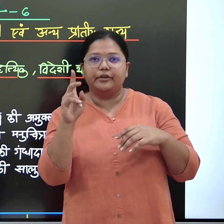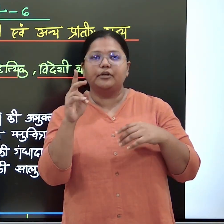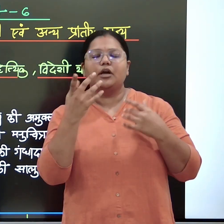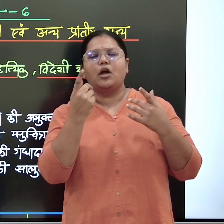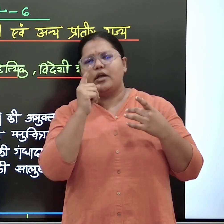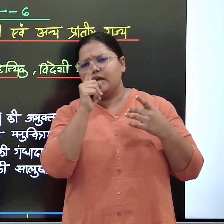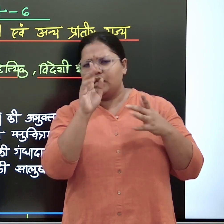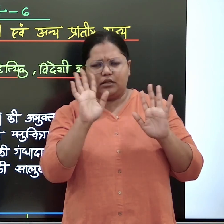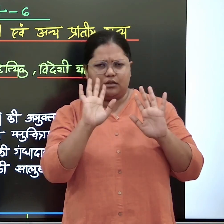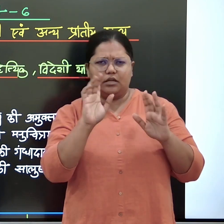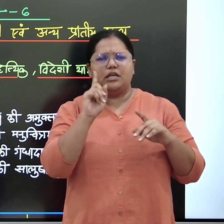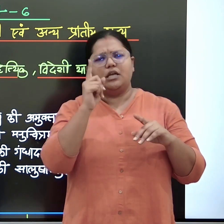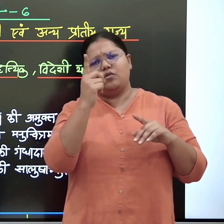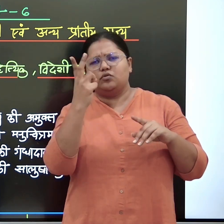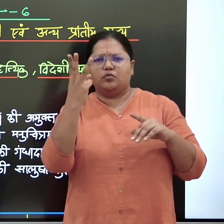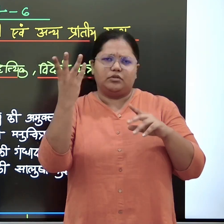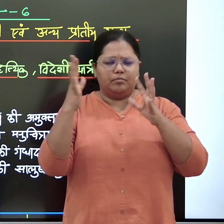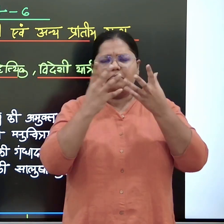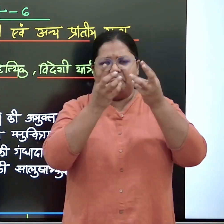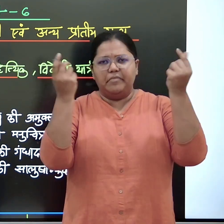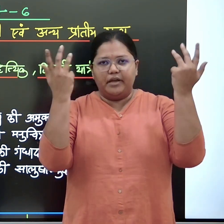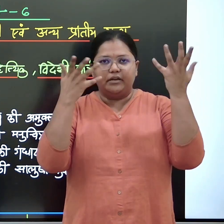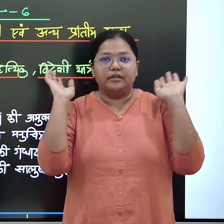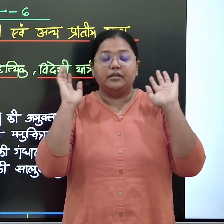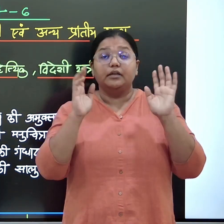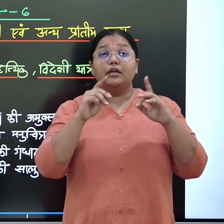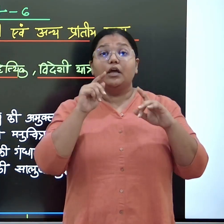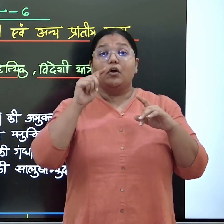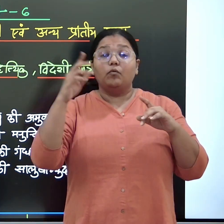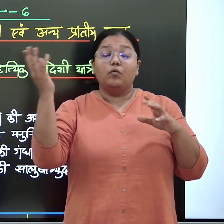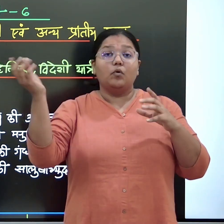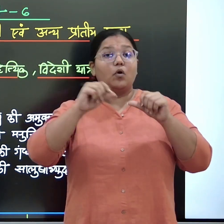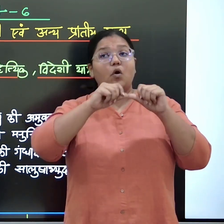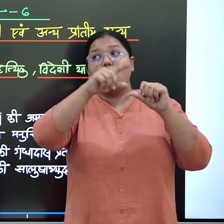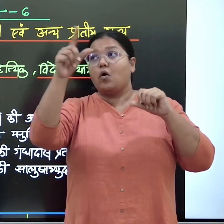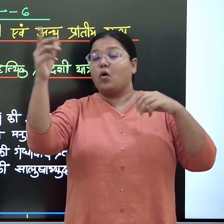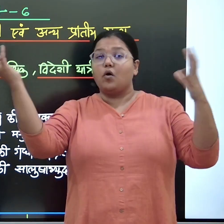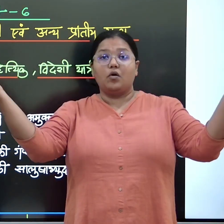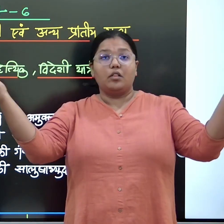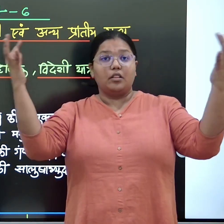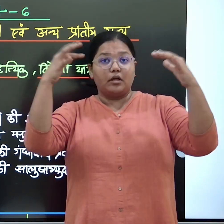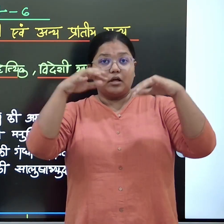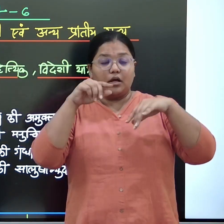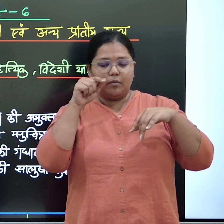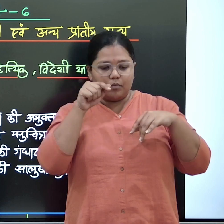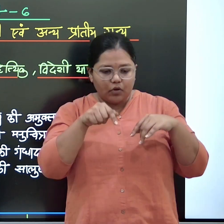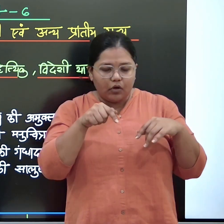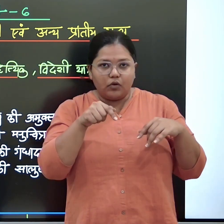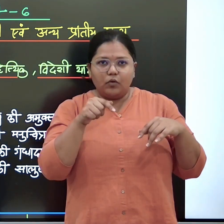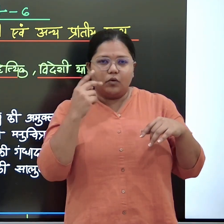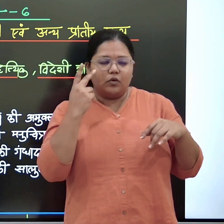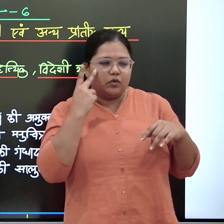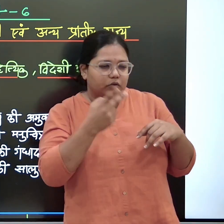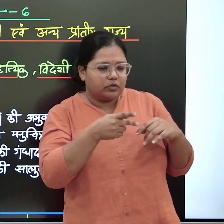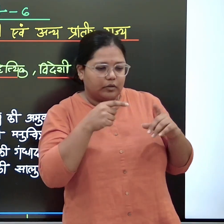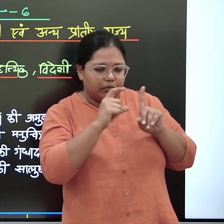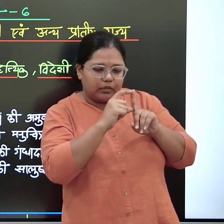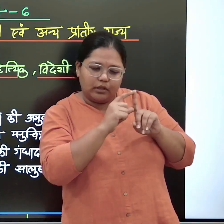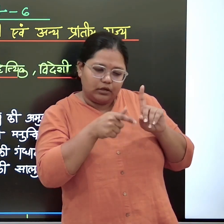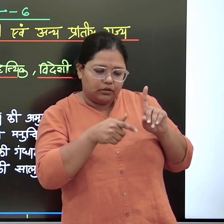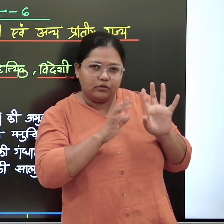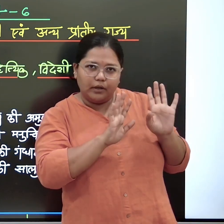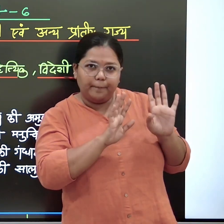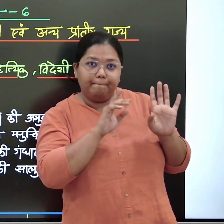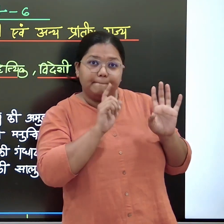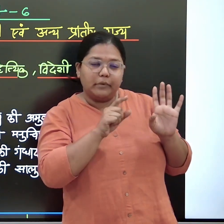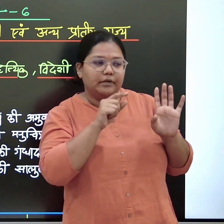क्या हुआ था, जो है वो मतलब उनको भी अपने अधीन करने का प्रयास किया गया। दिल्ली सल्तनत वालों के